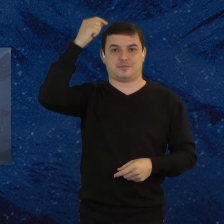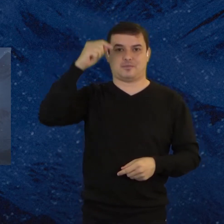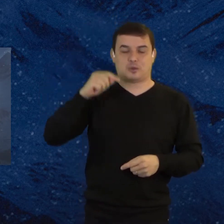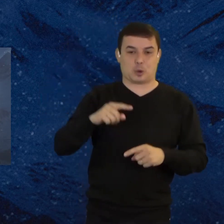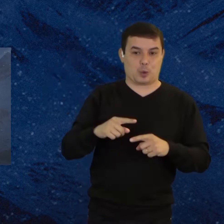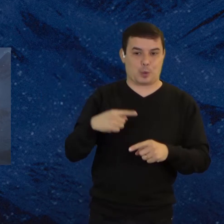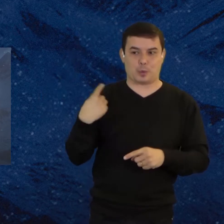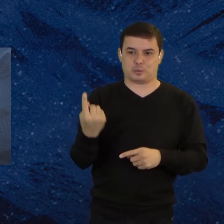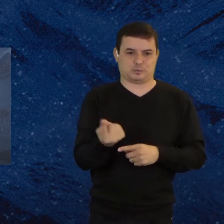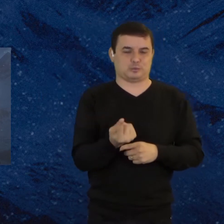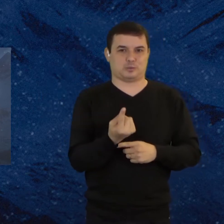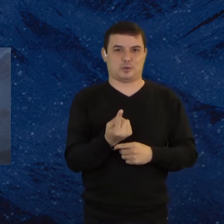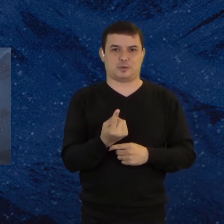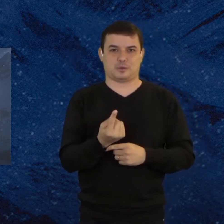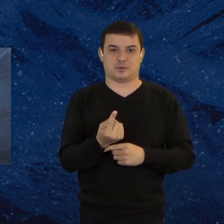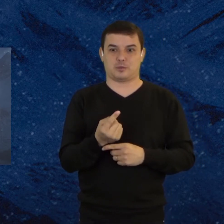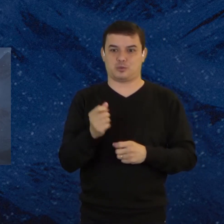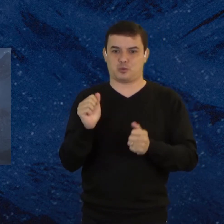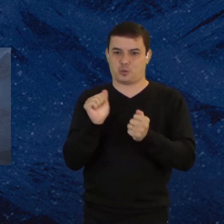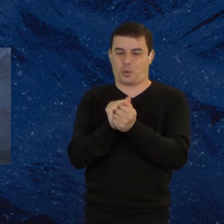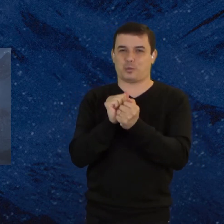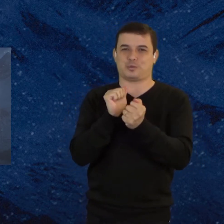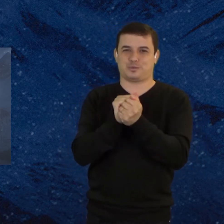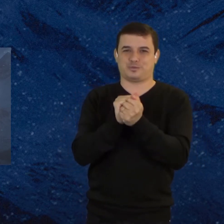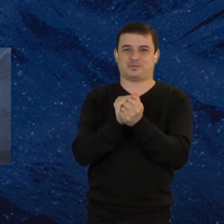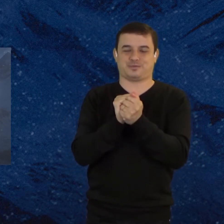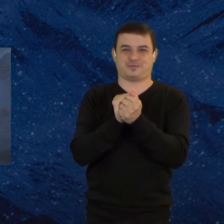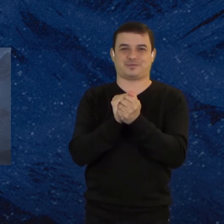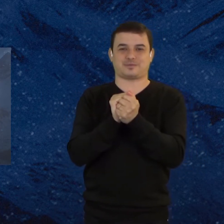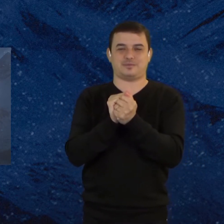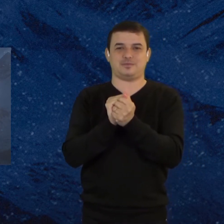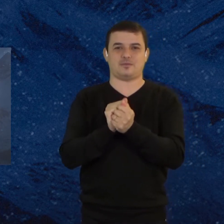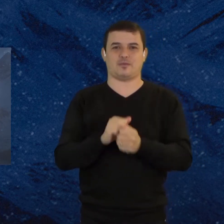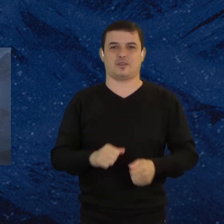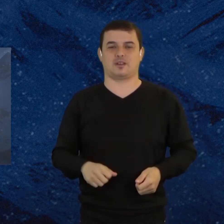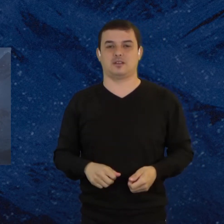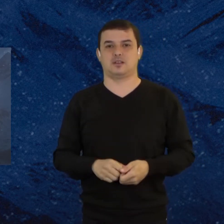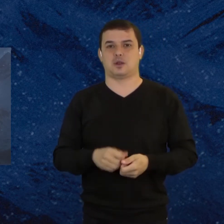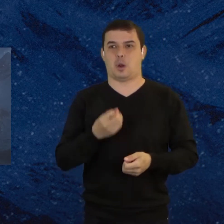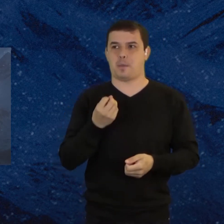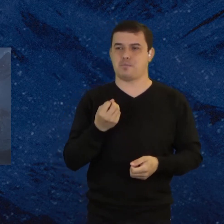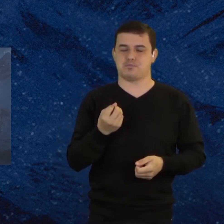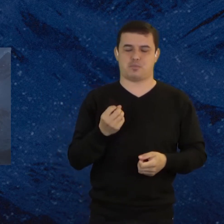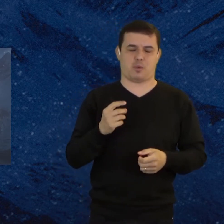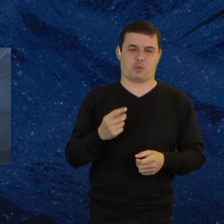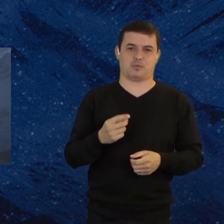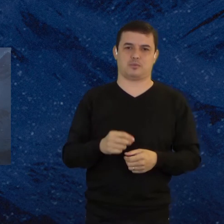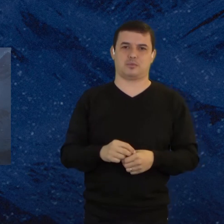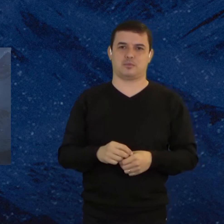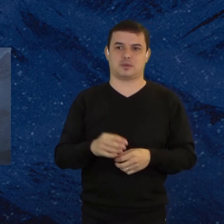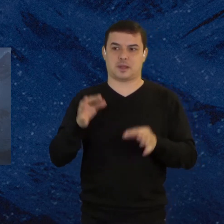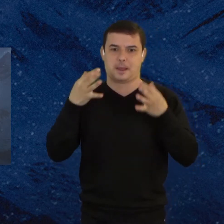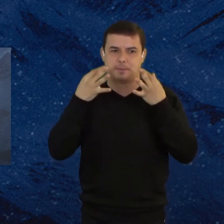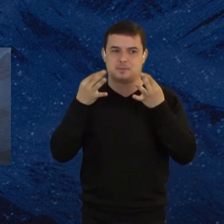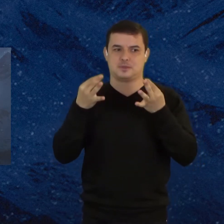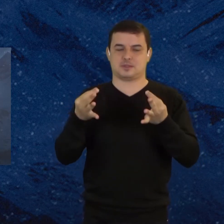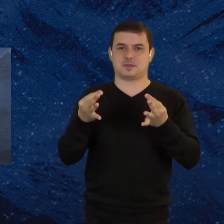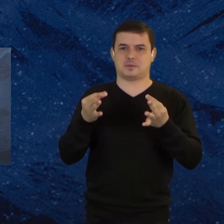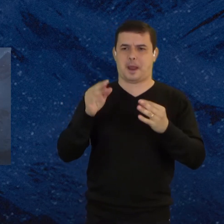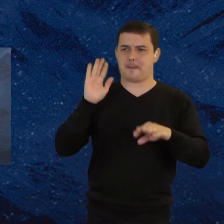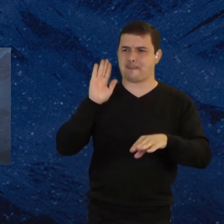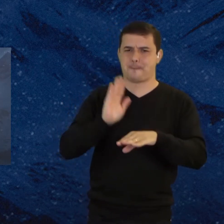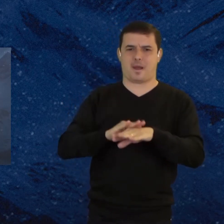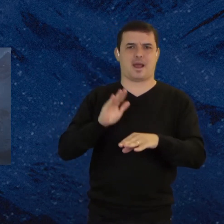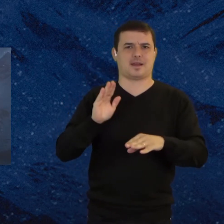não estamos isolados. Estamos ainda muito ligados, eu creio que até